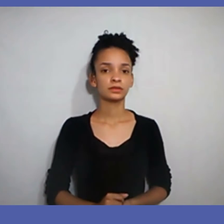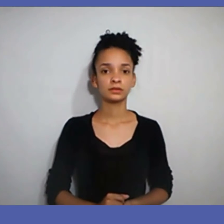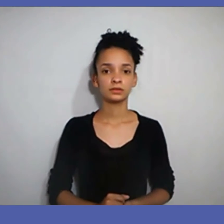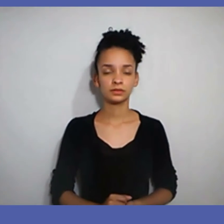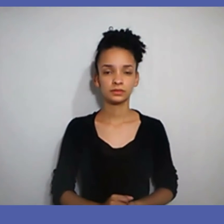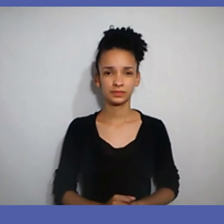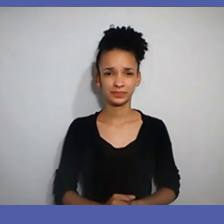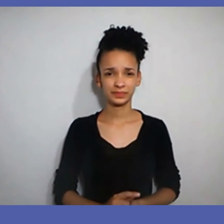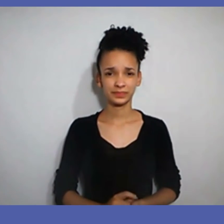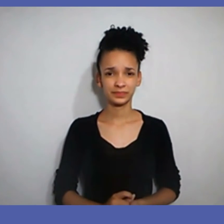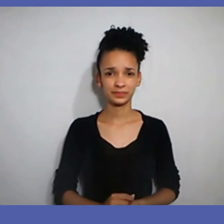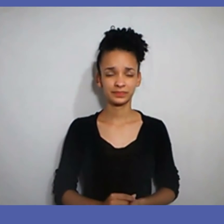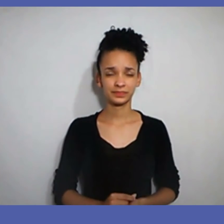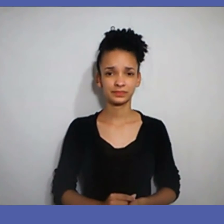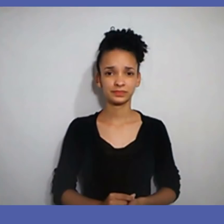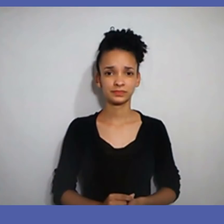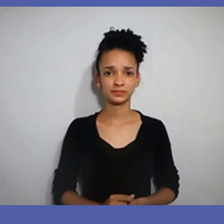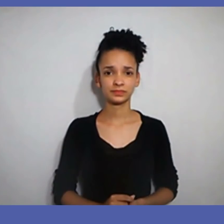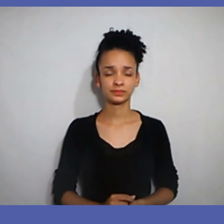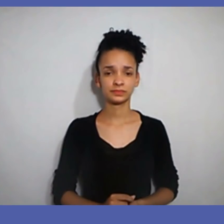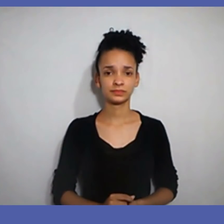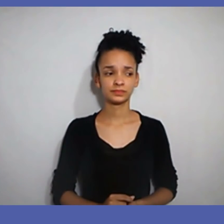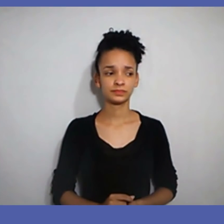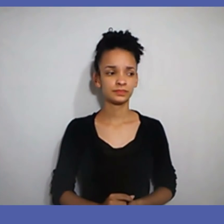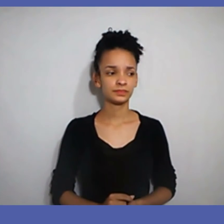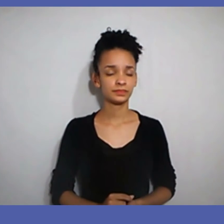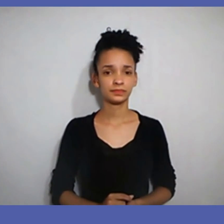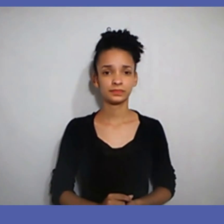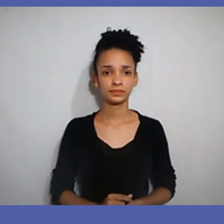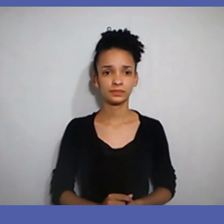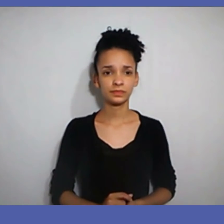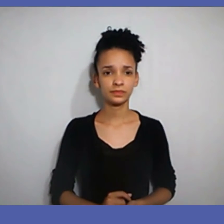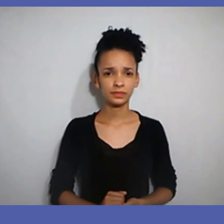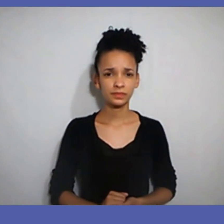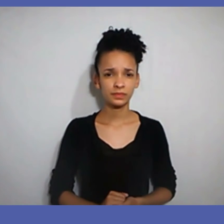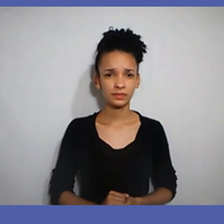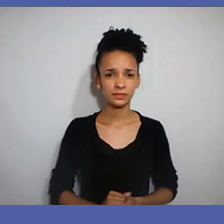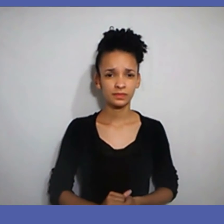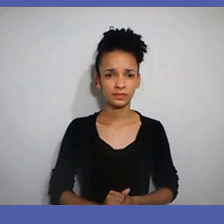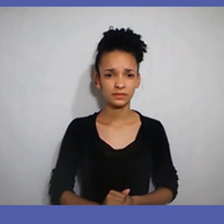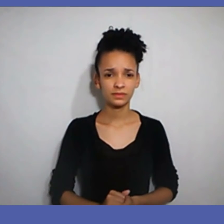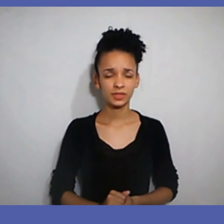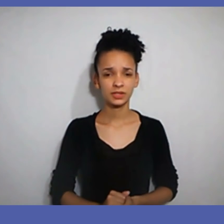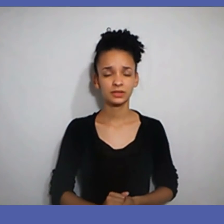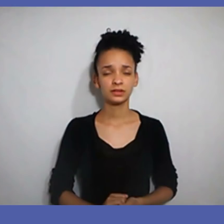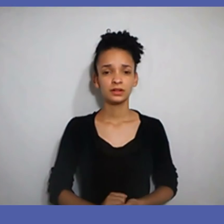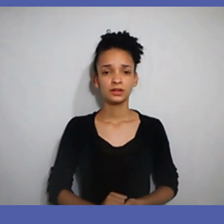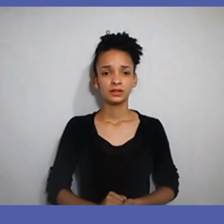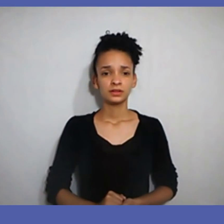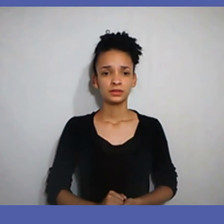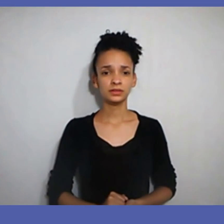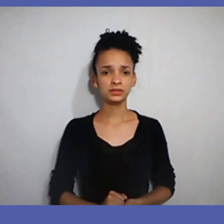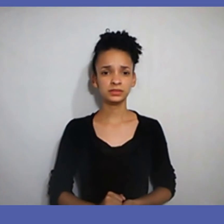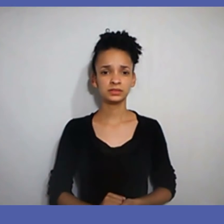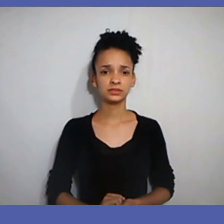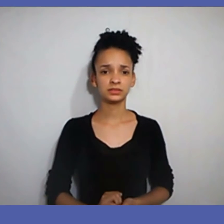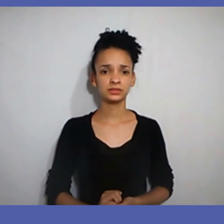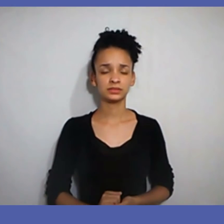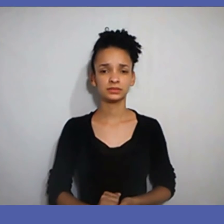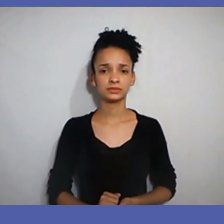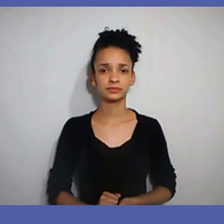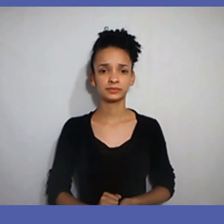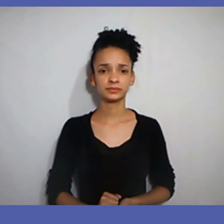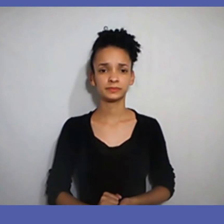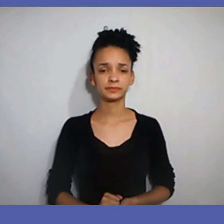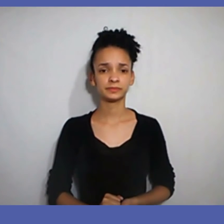boa terra de Canaã, quando vocês, cada um, for repartido a sua possessão de terra, vocês